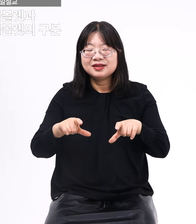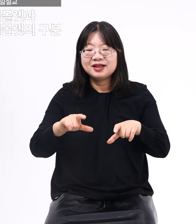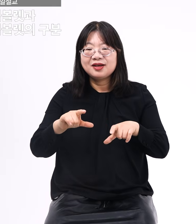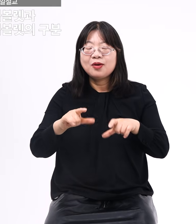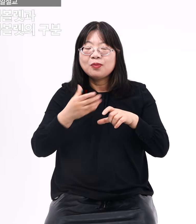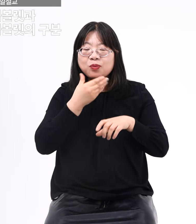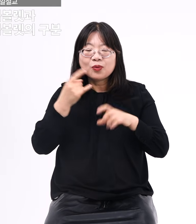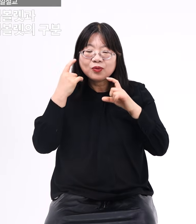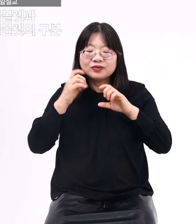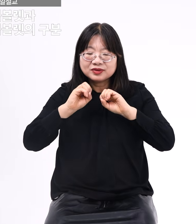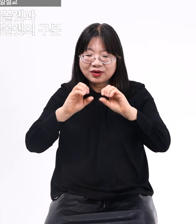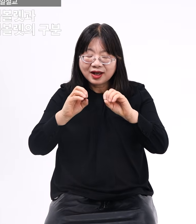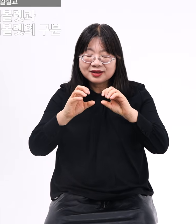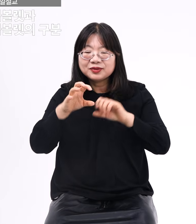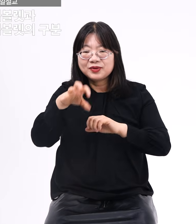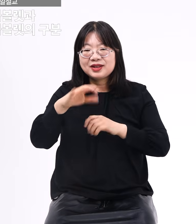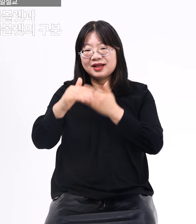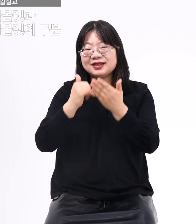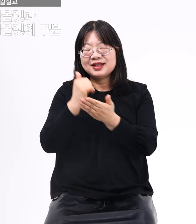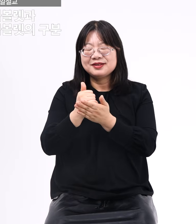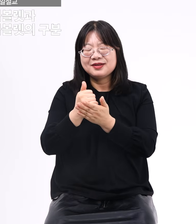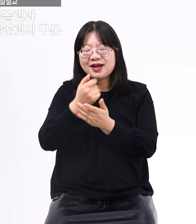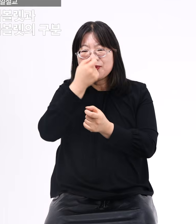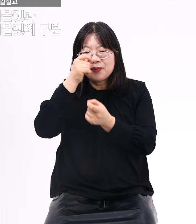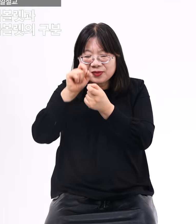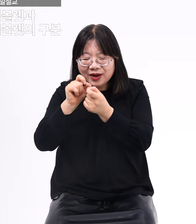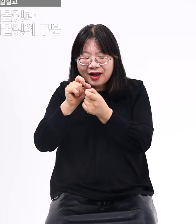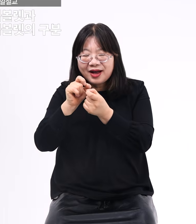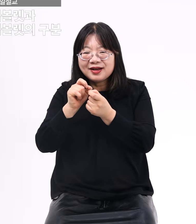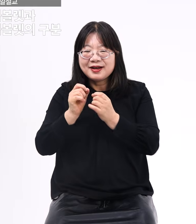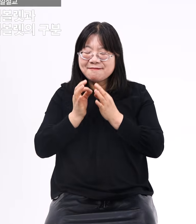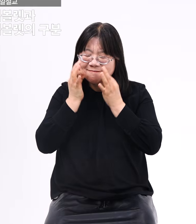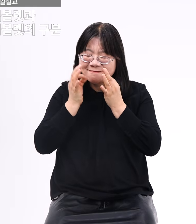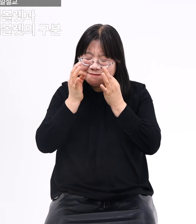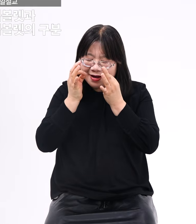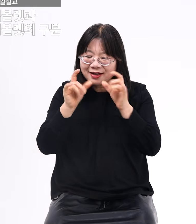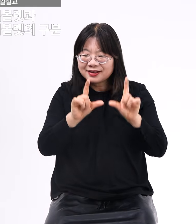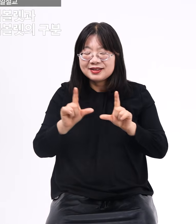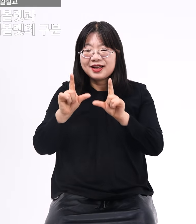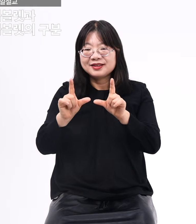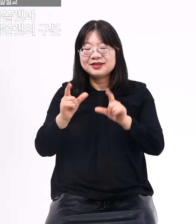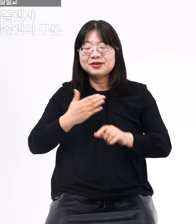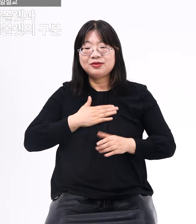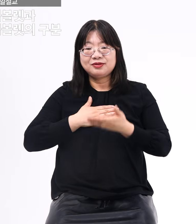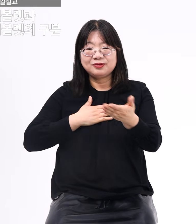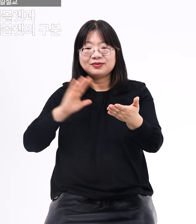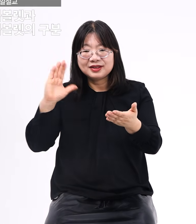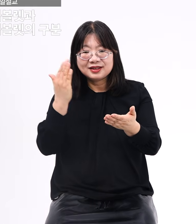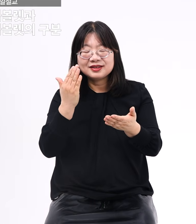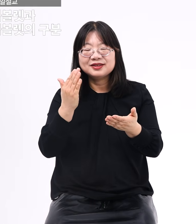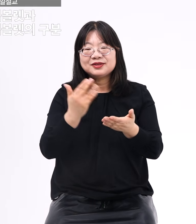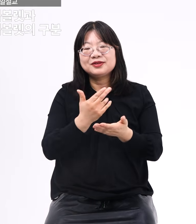하나님과 치열하게 살아내는 저와 여러분들이 될 수 있기를 축복합니다. 우리 다